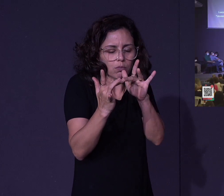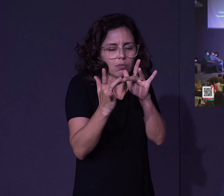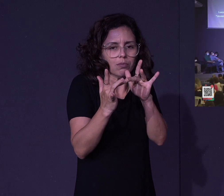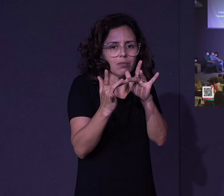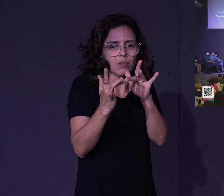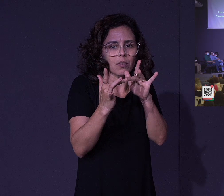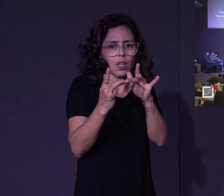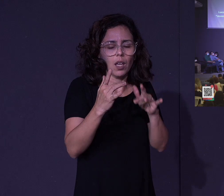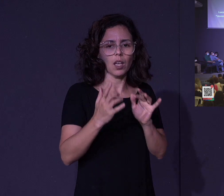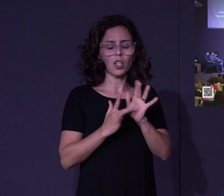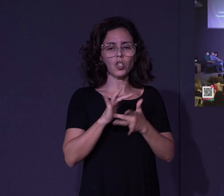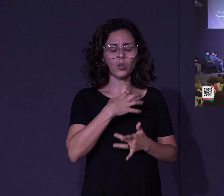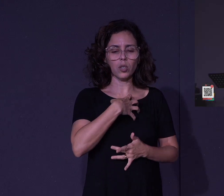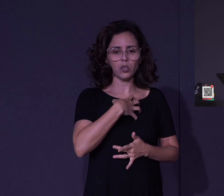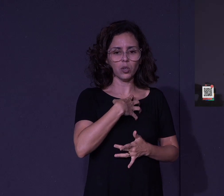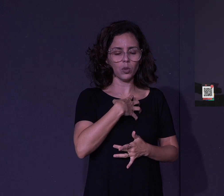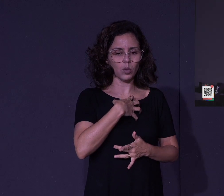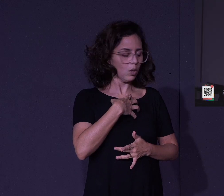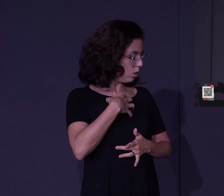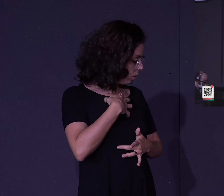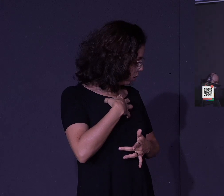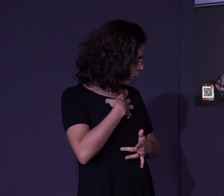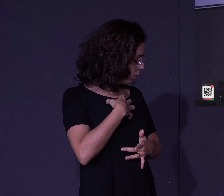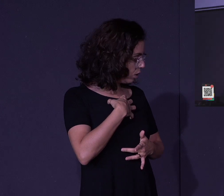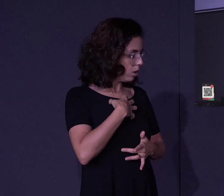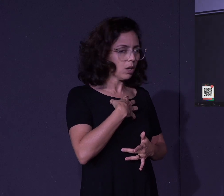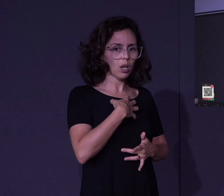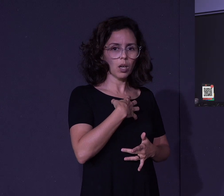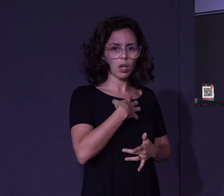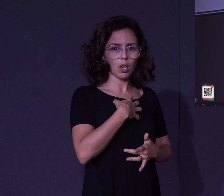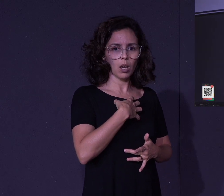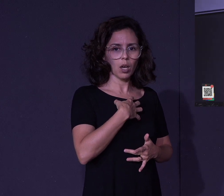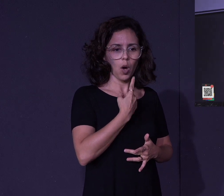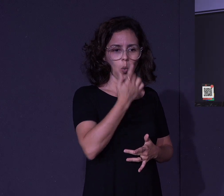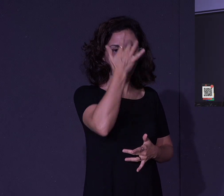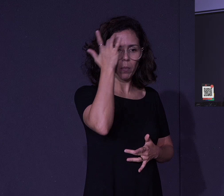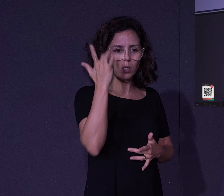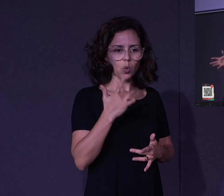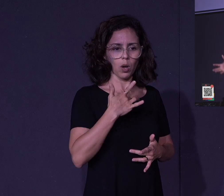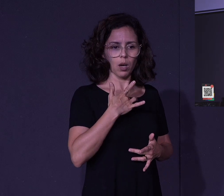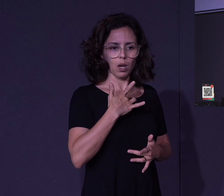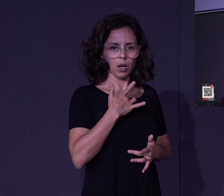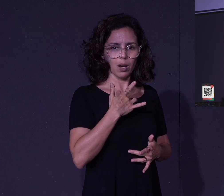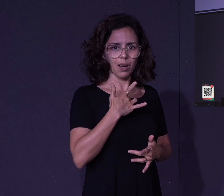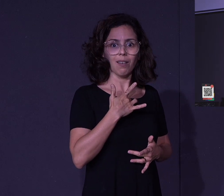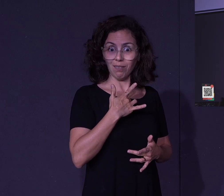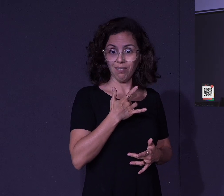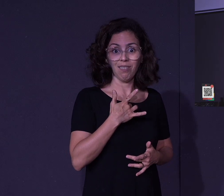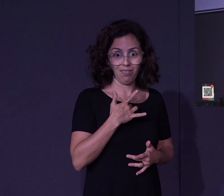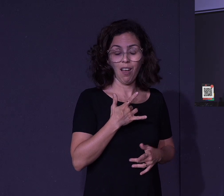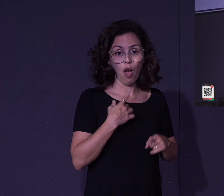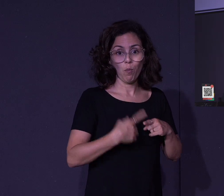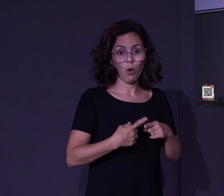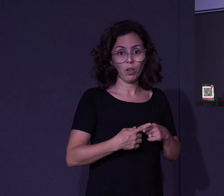Ela tocou meu coração, porque de mim saiu virtude. Esse toque é inconfundível. Multidão, todo mundo teve a oportunidade de tocar, mas aquela